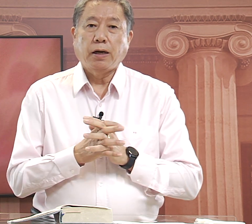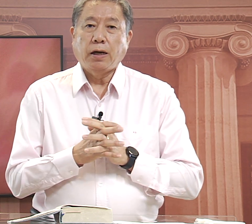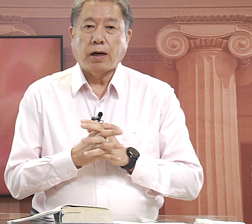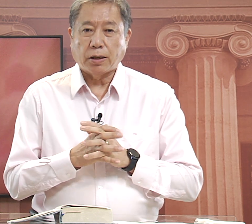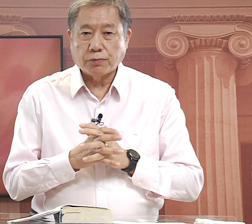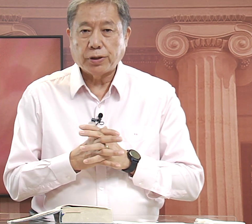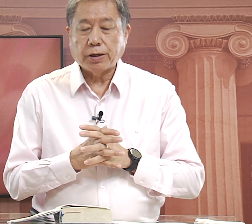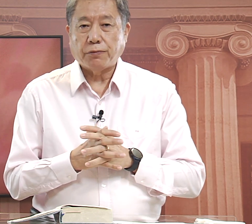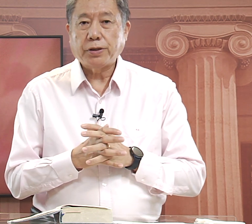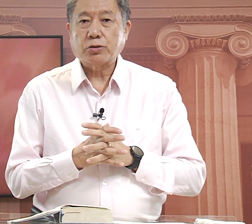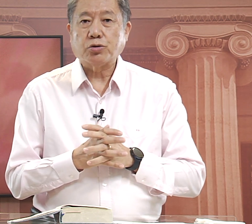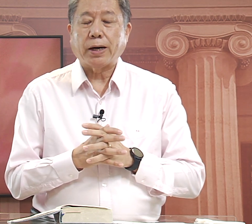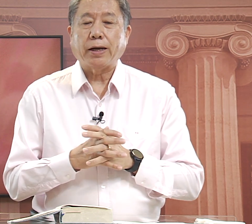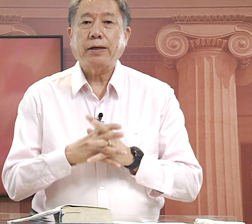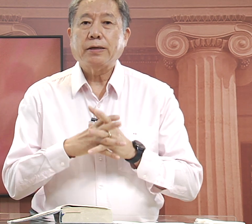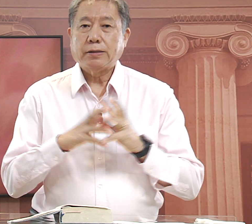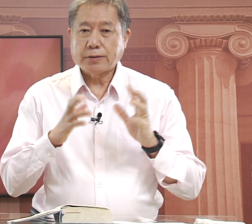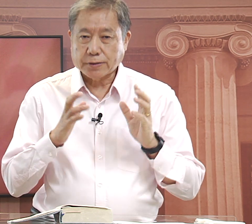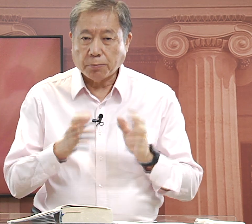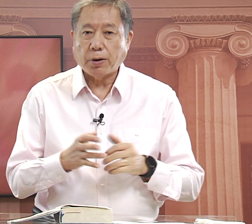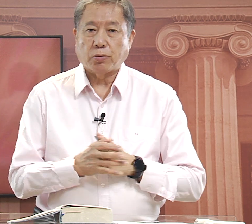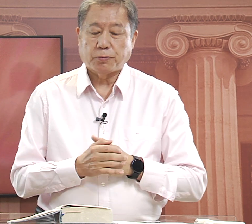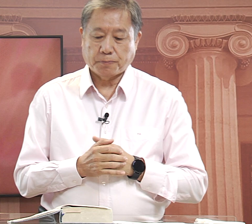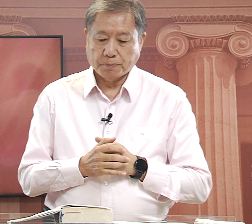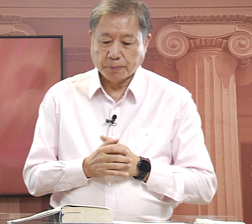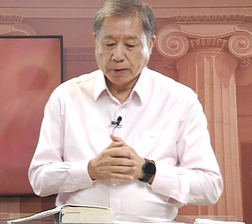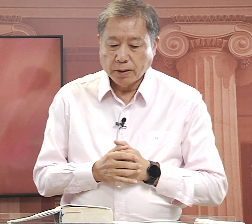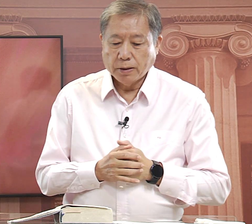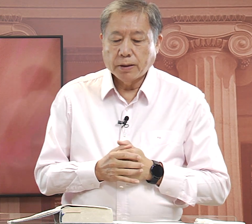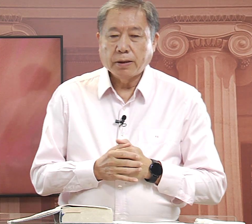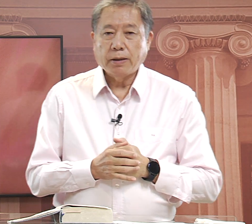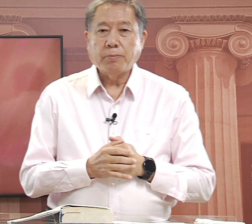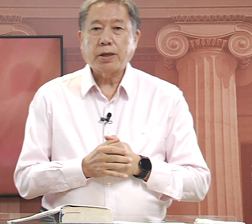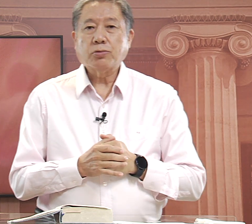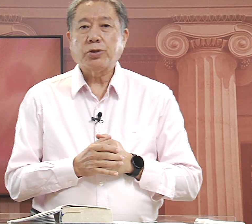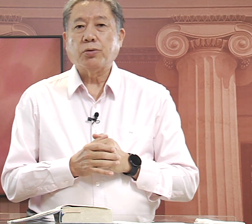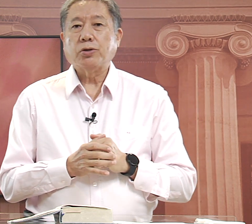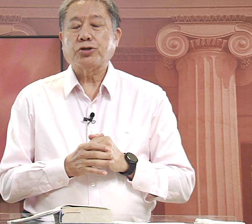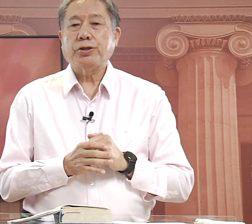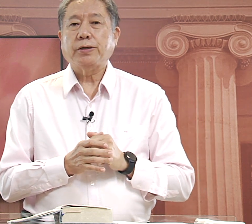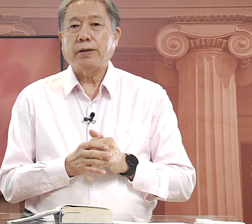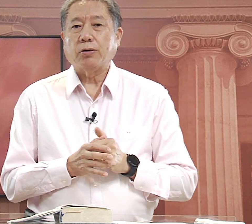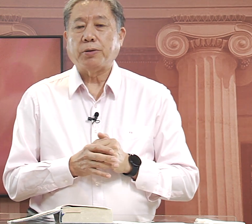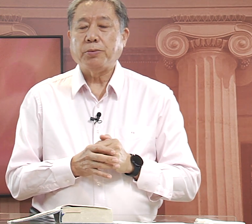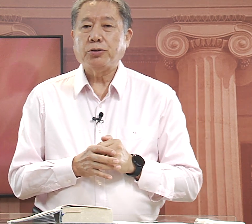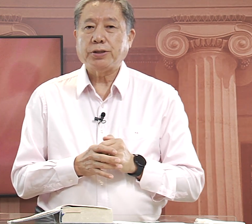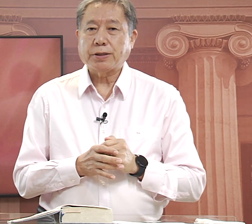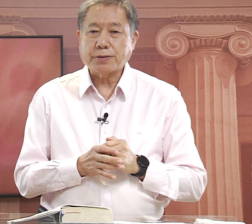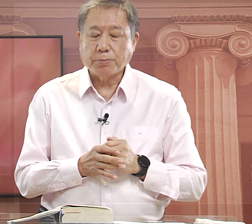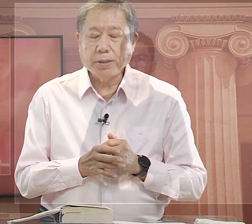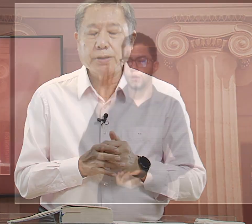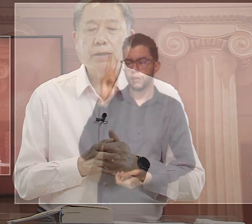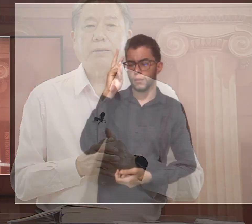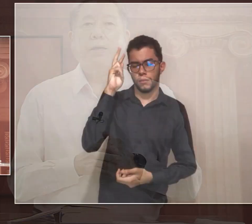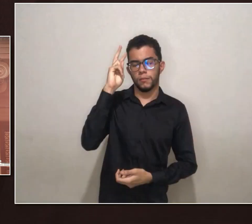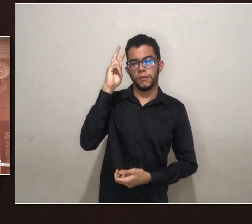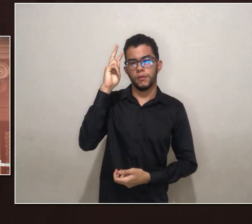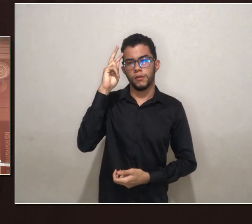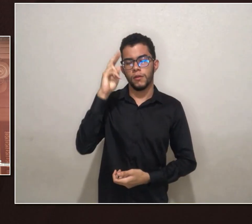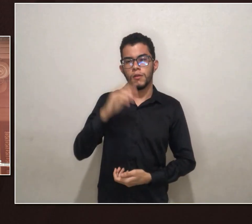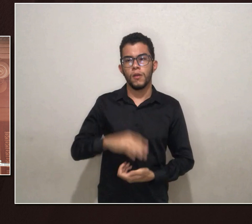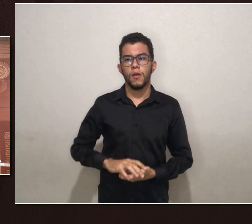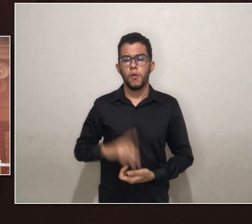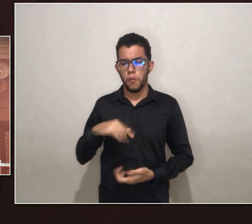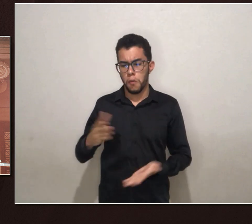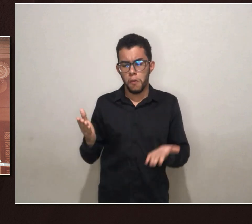Estância Árvore da Vida, Sumaré, São Paulo. Lembrando que hoje é o primeiro dia da semana,